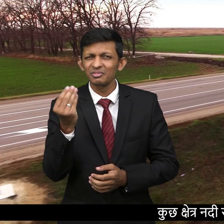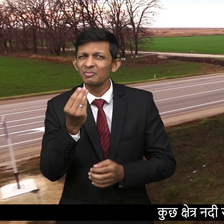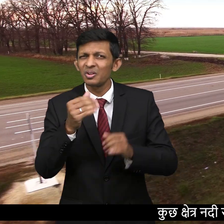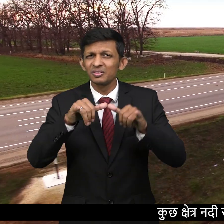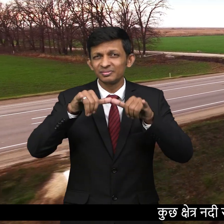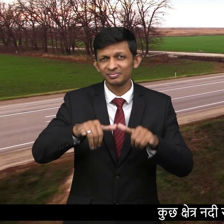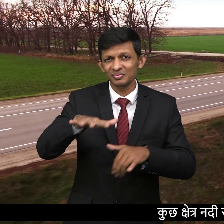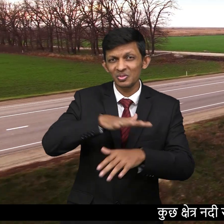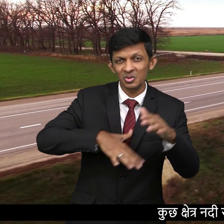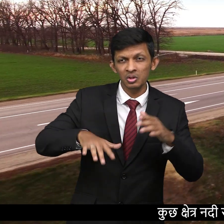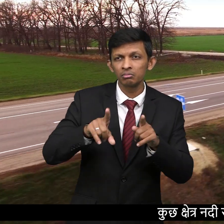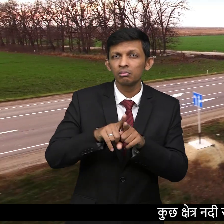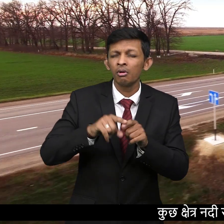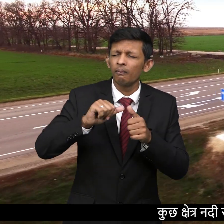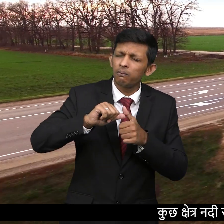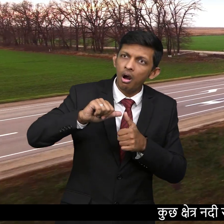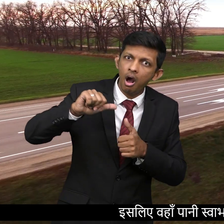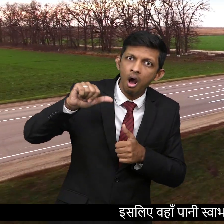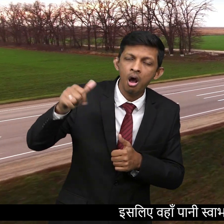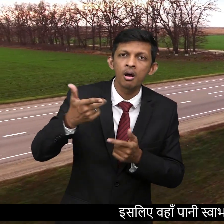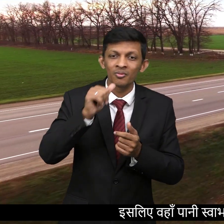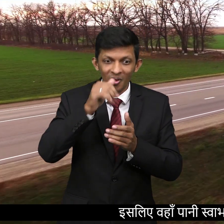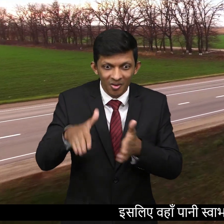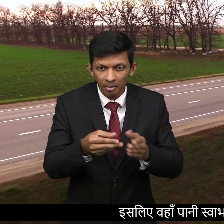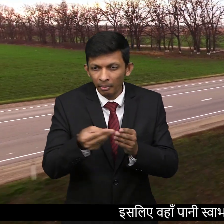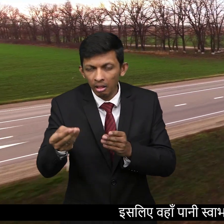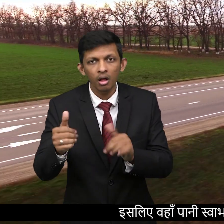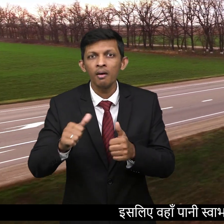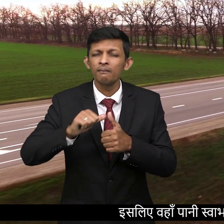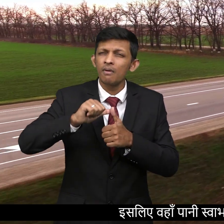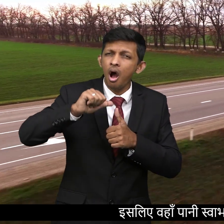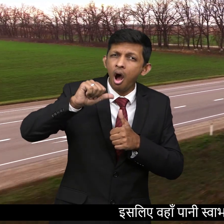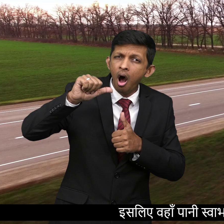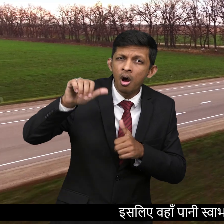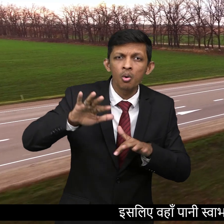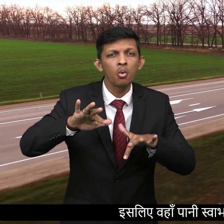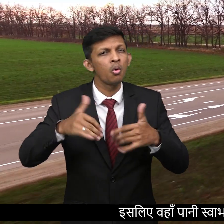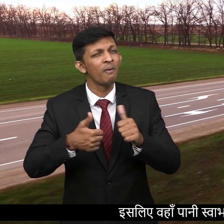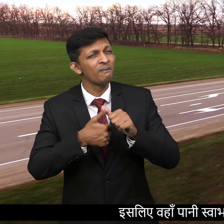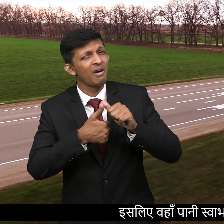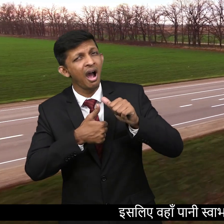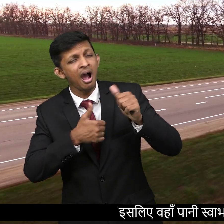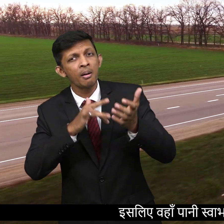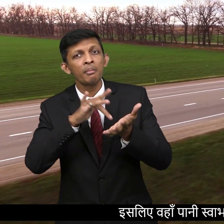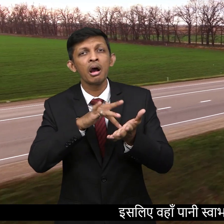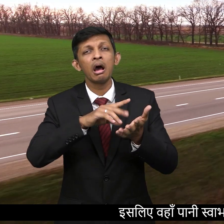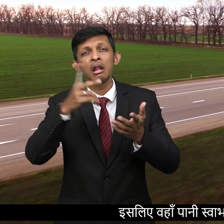कुछ क्षेत्र नदी से बहुत ऊंचे या दूर है, इसीलिए वहां पानी स्वाभाविक रूप से नहीं बह सकता।